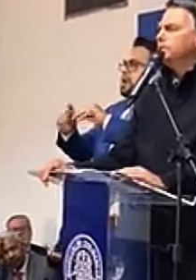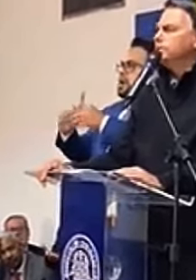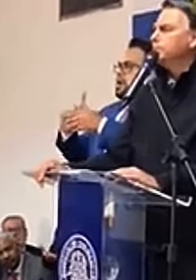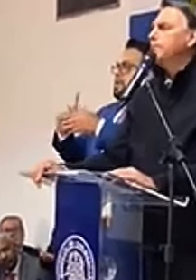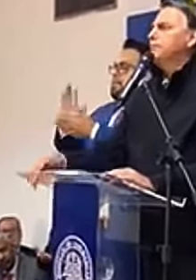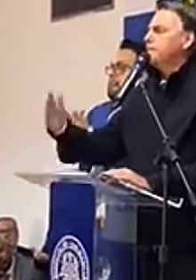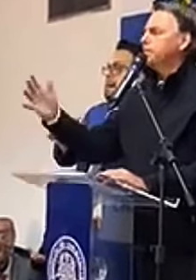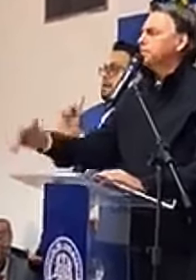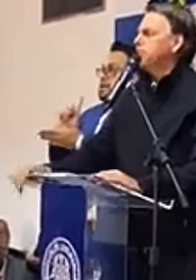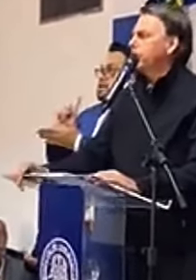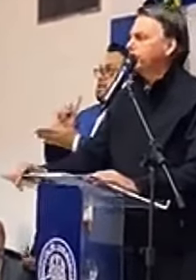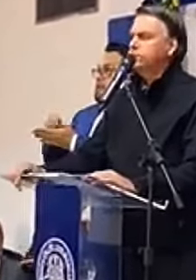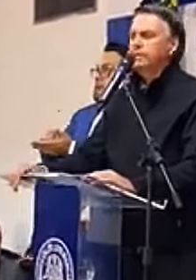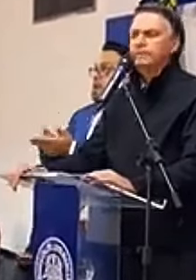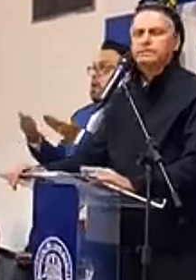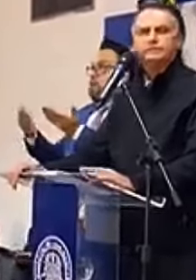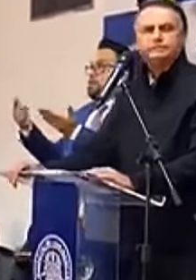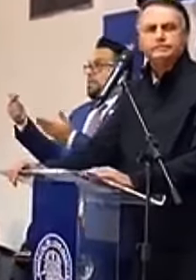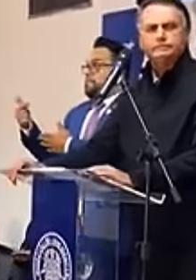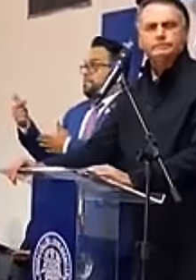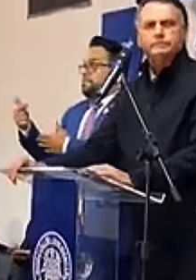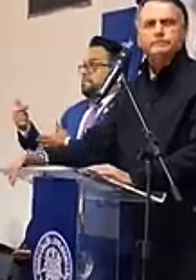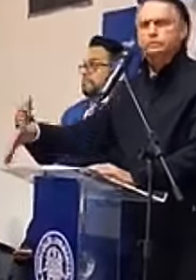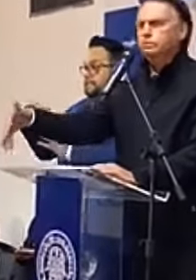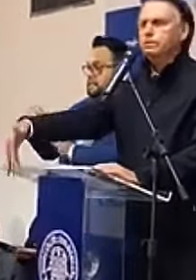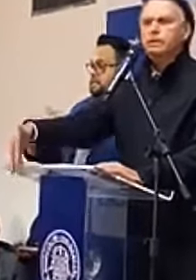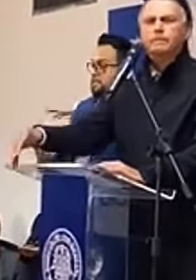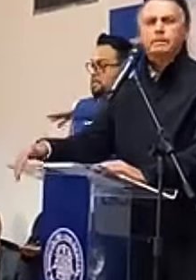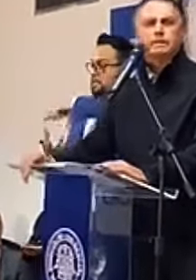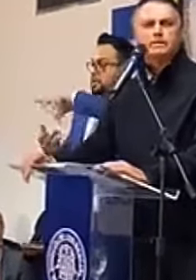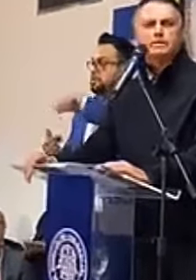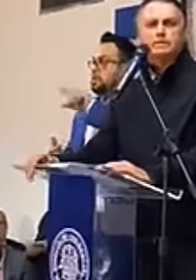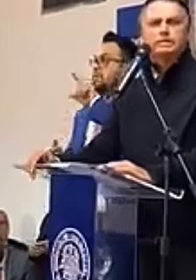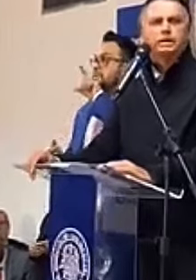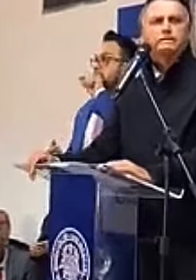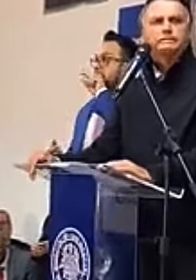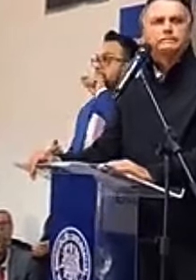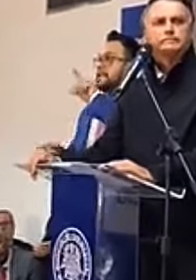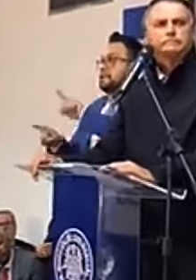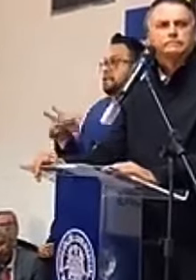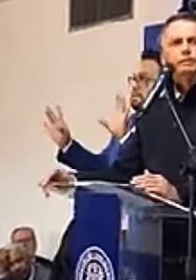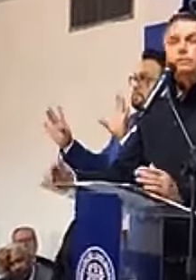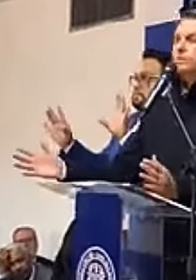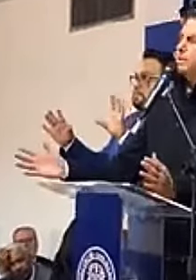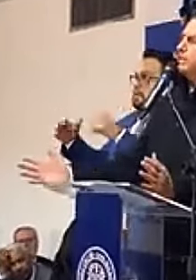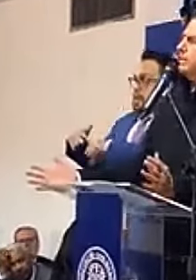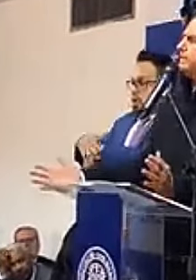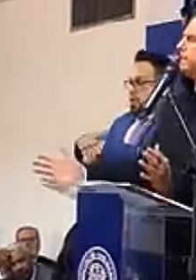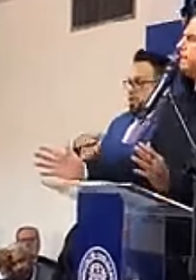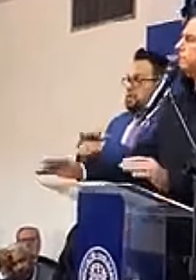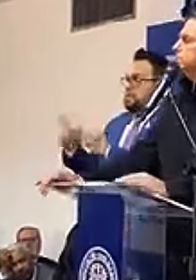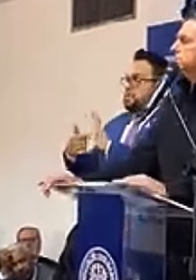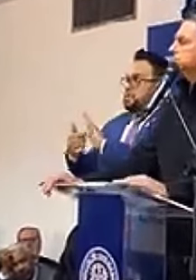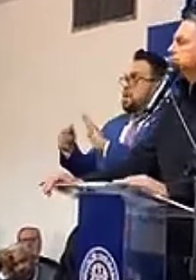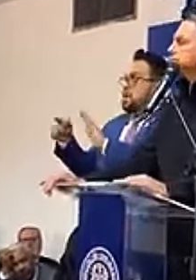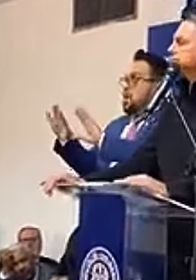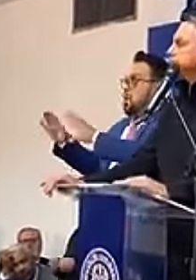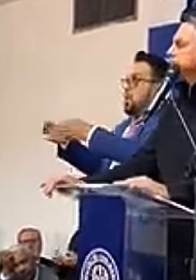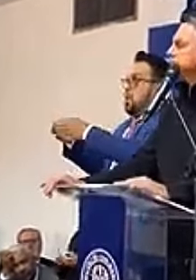onde eu tive com o vice mundial do Telegram e com o representante nacional, estão sendo